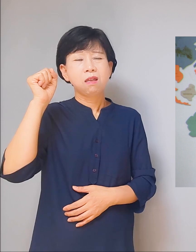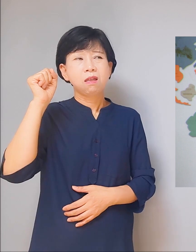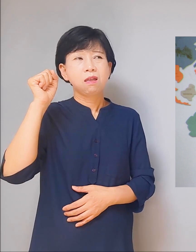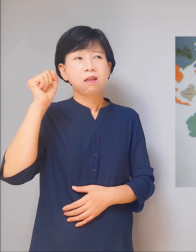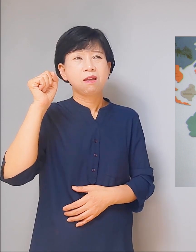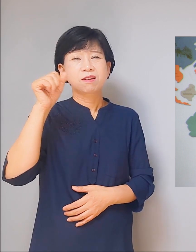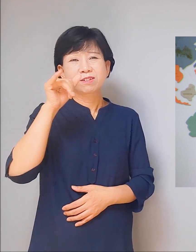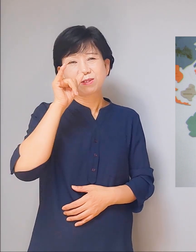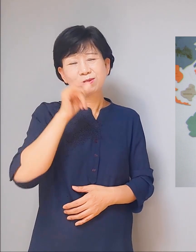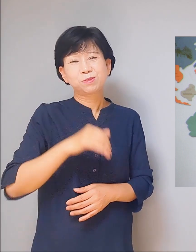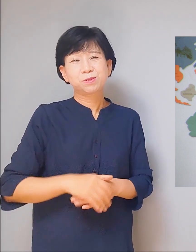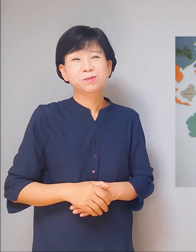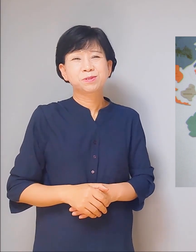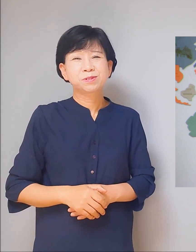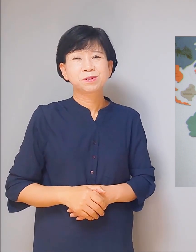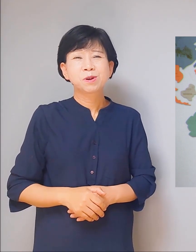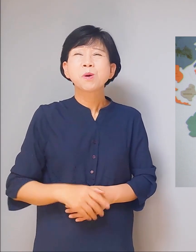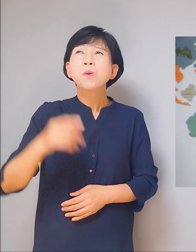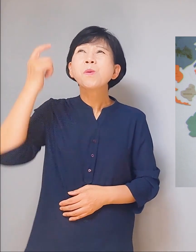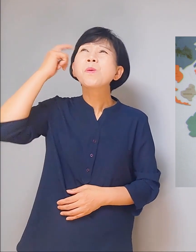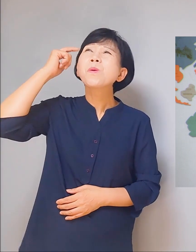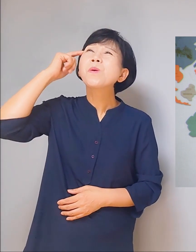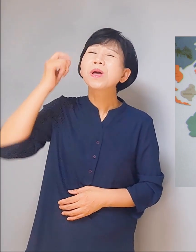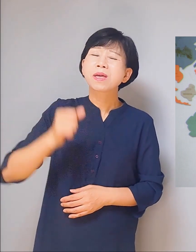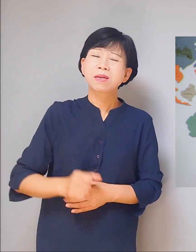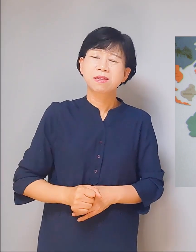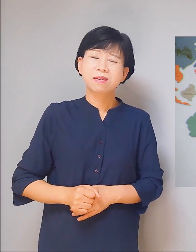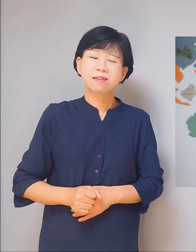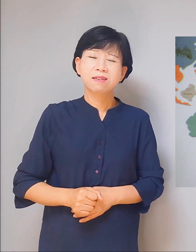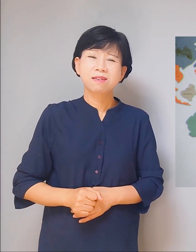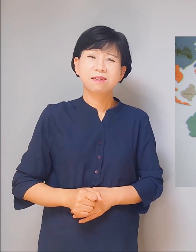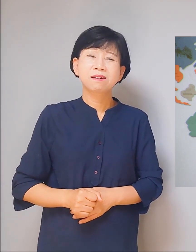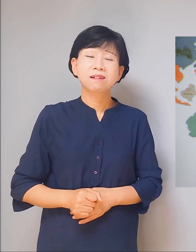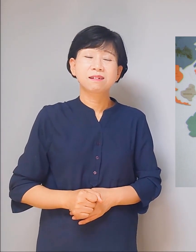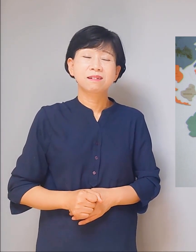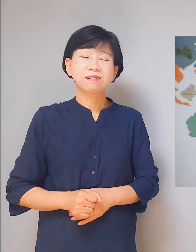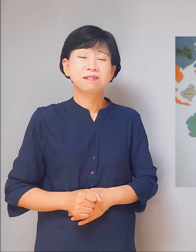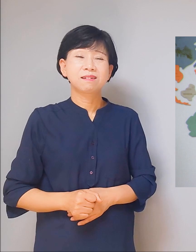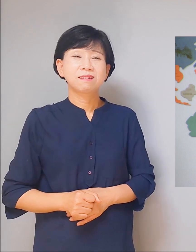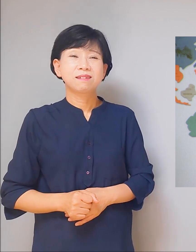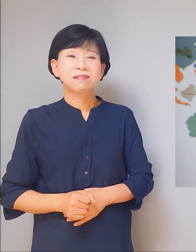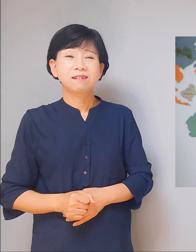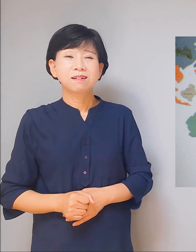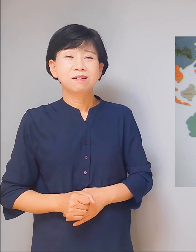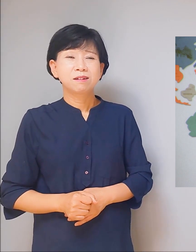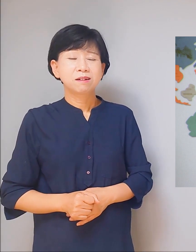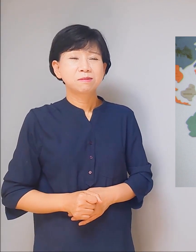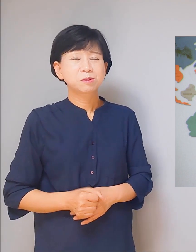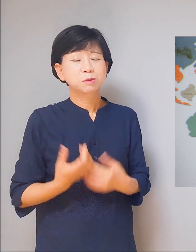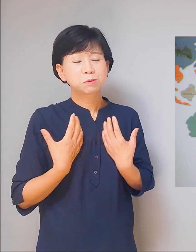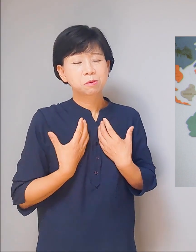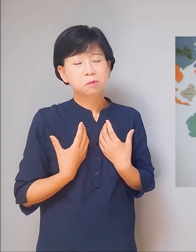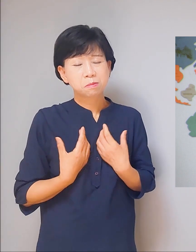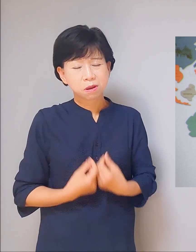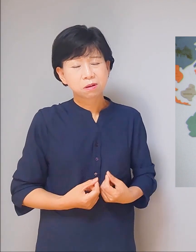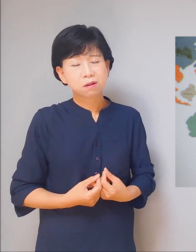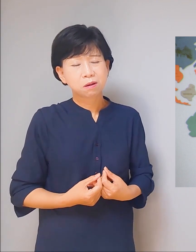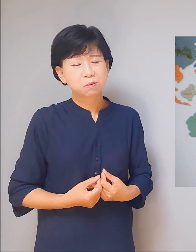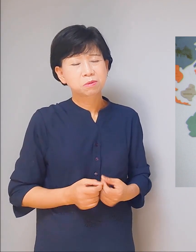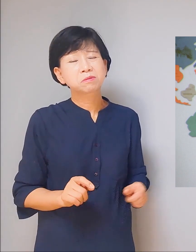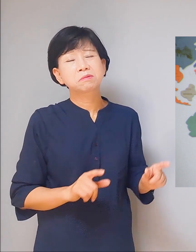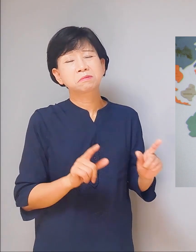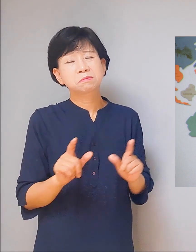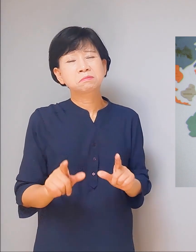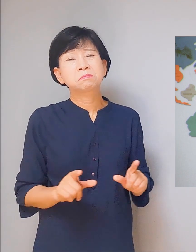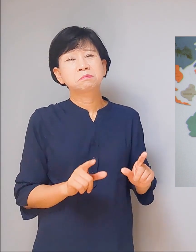그랬죠. 왜 나에게 하필 이런 일이 있어? 라고 하며 그렇게 시간을 보냅니다. 하지만 새 사람이 되고